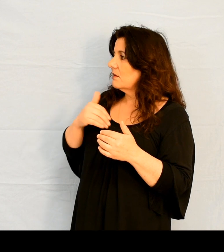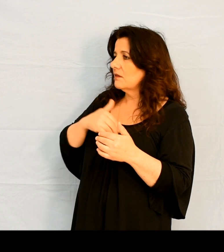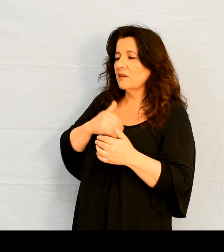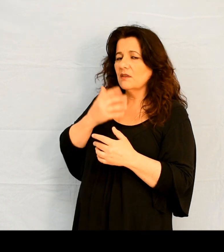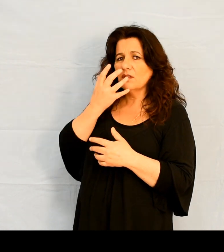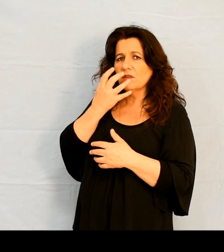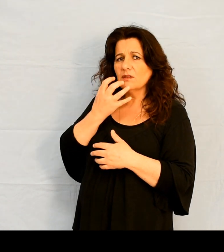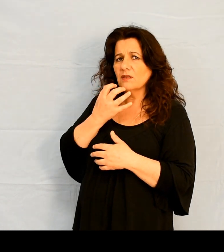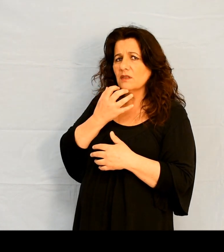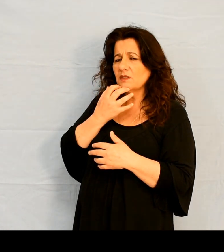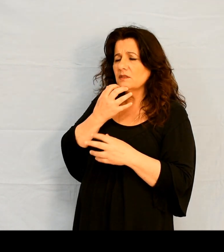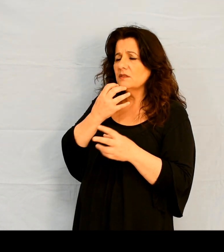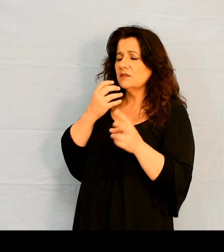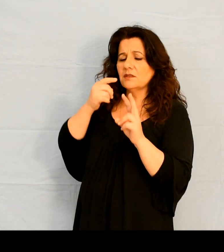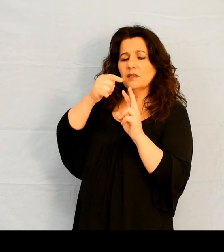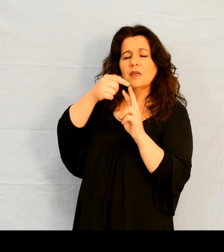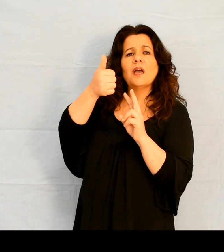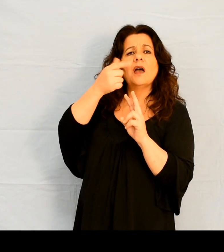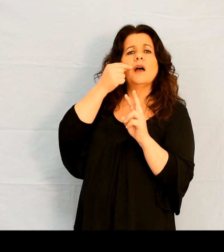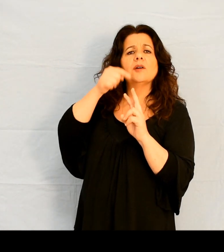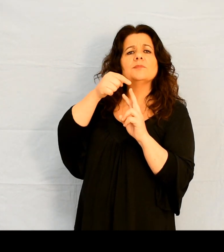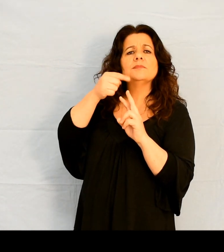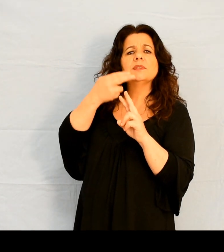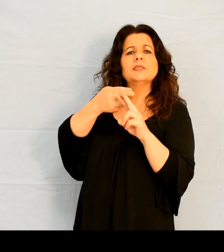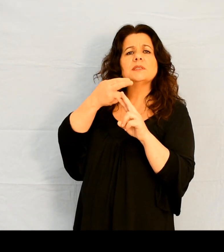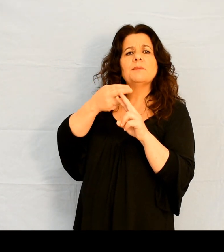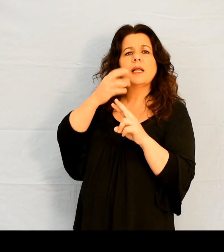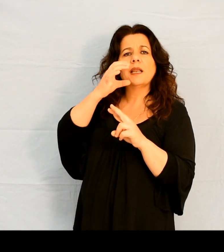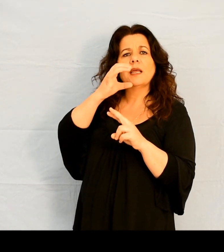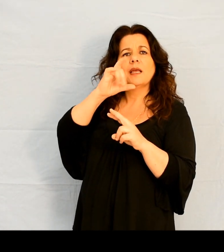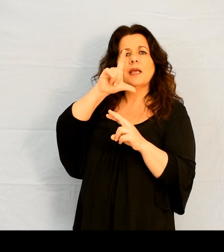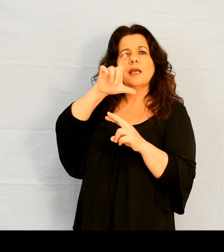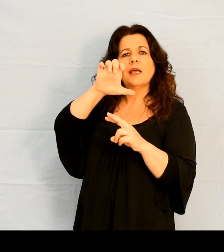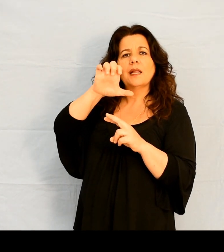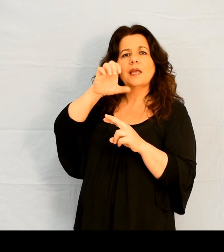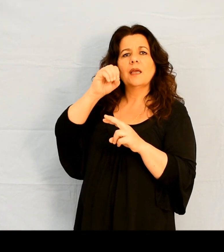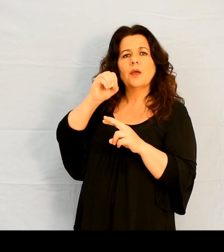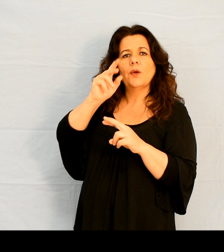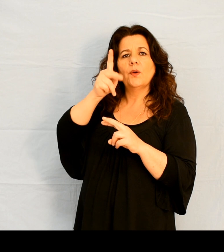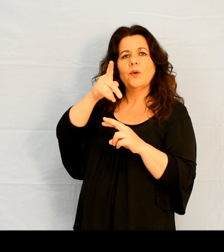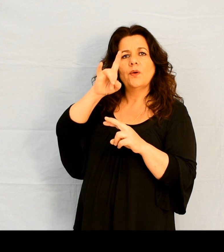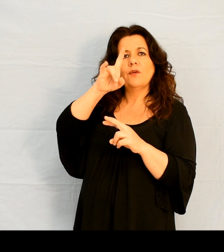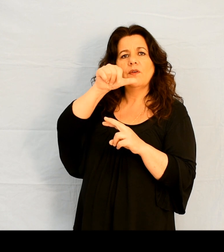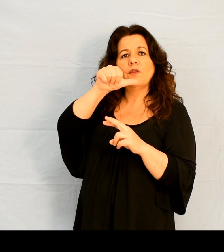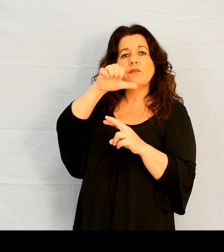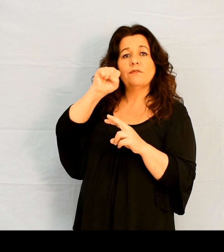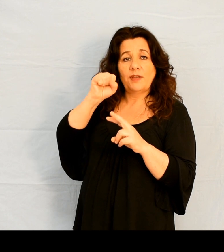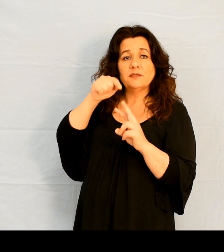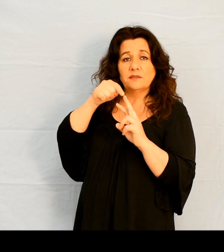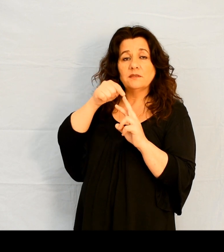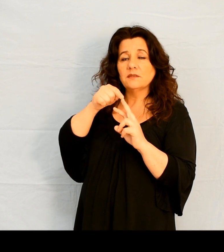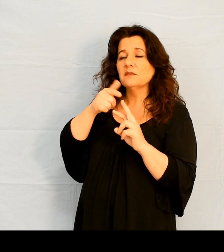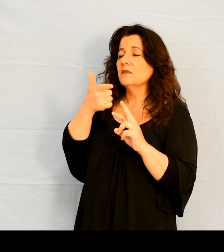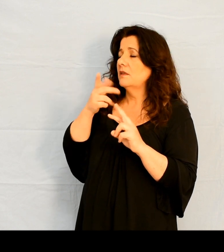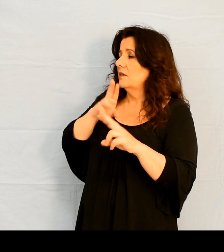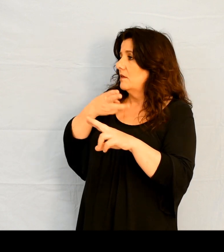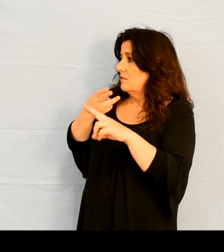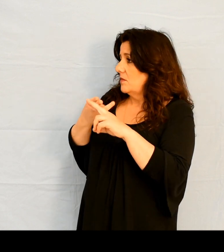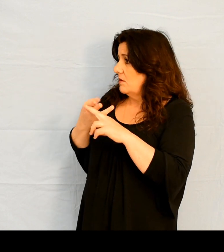L'un des hommes nommé Cléophas lui répondit, « Tu es bien le seul étranger résidant à Jérusalem qui